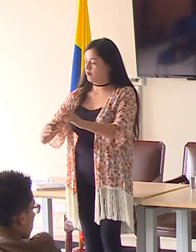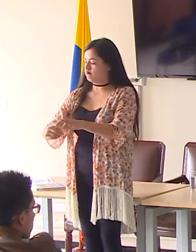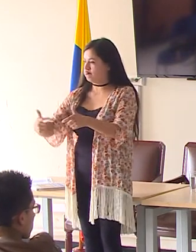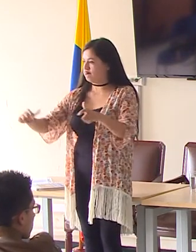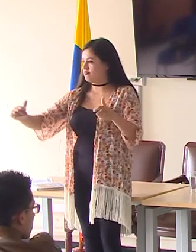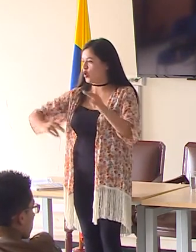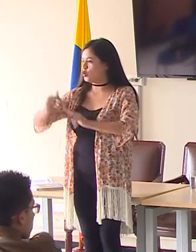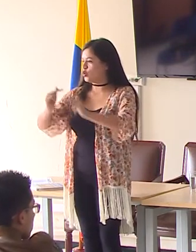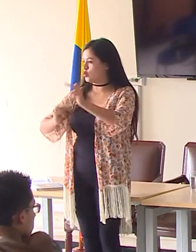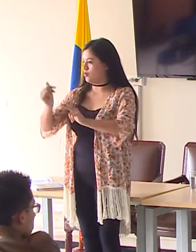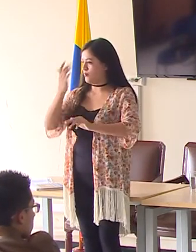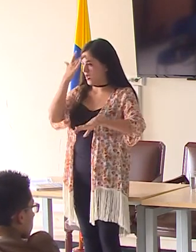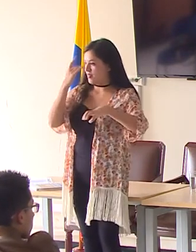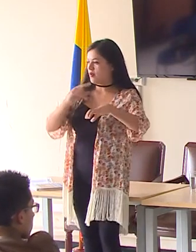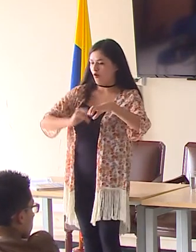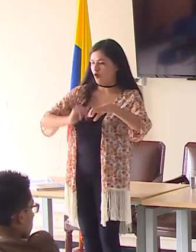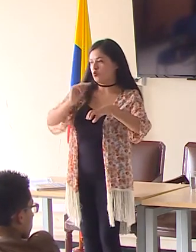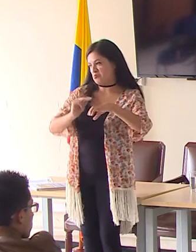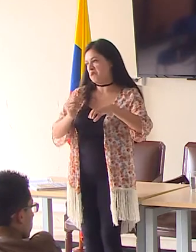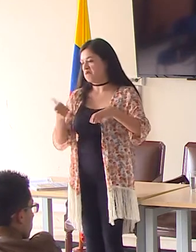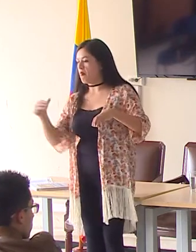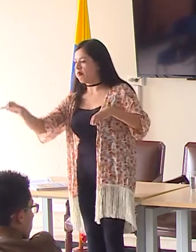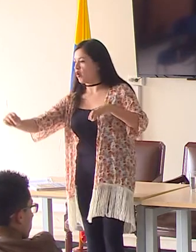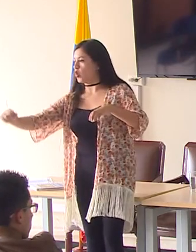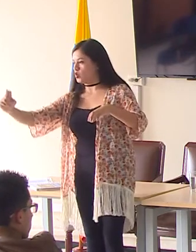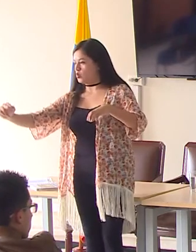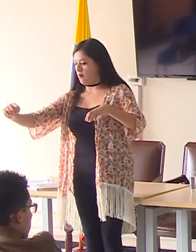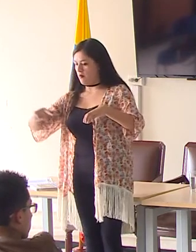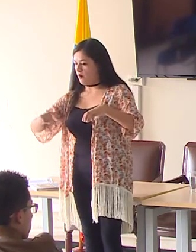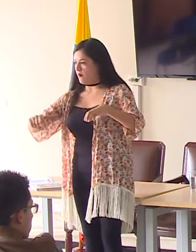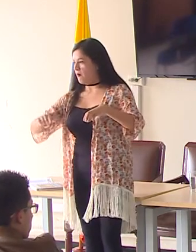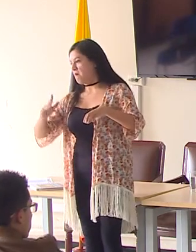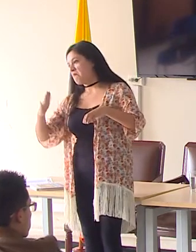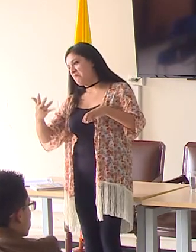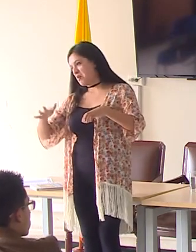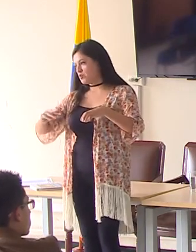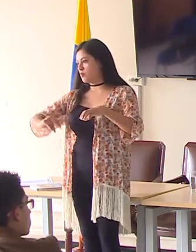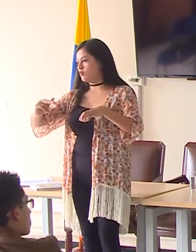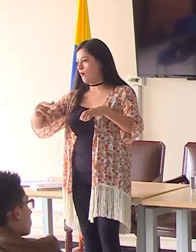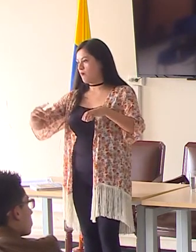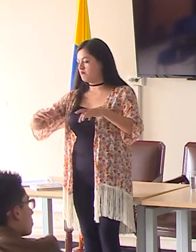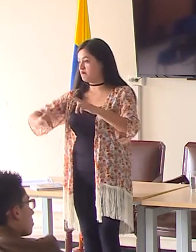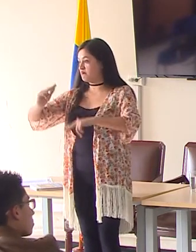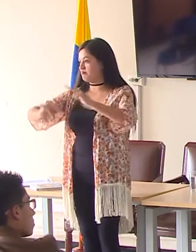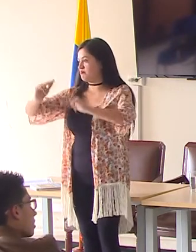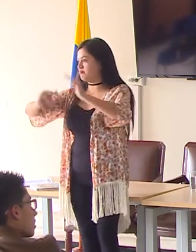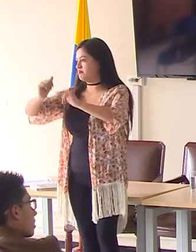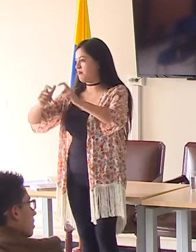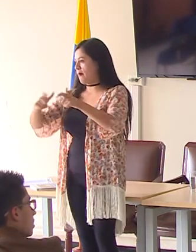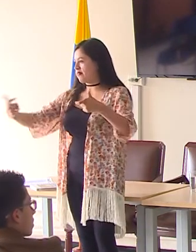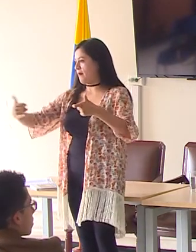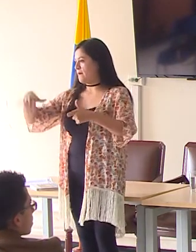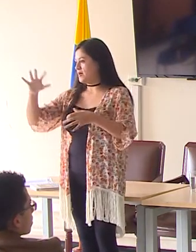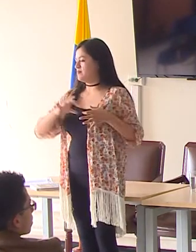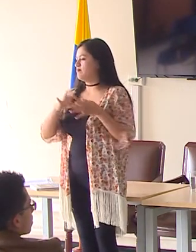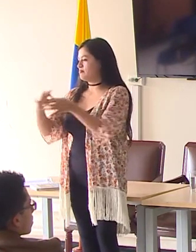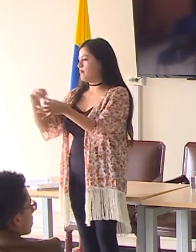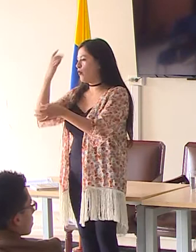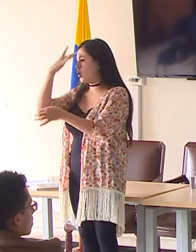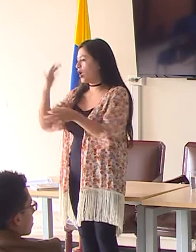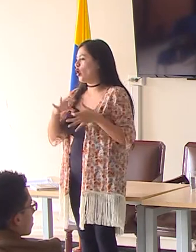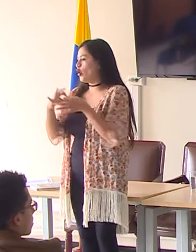décadas anteriores y se conforma entonces ese primer proceso de metropolización ha de conurbación urbana con estos